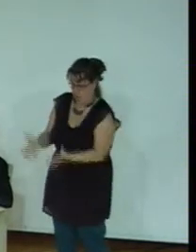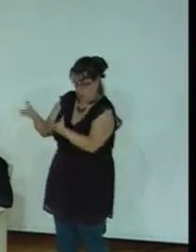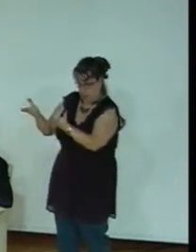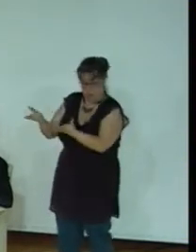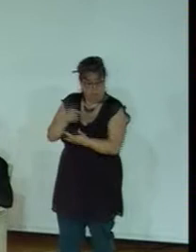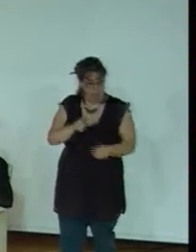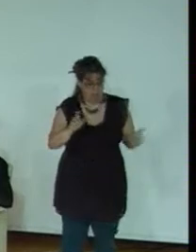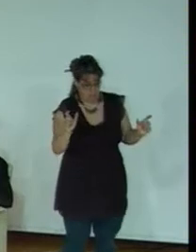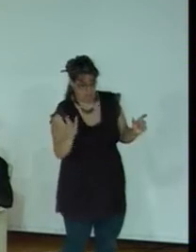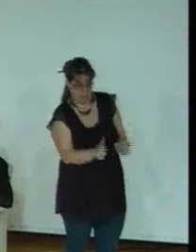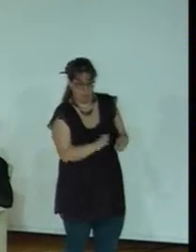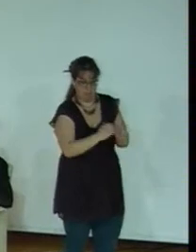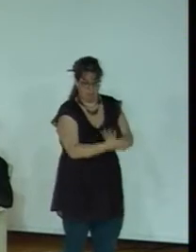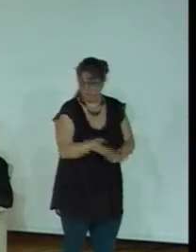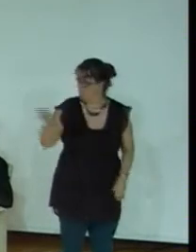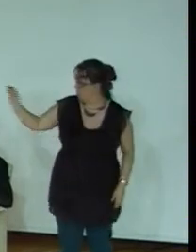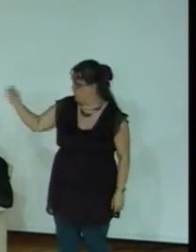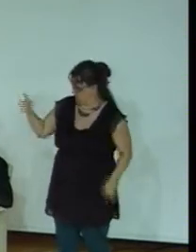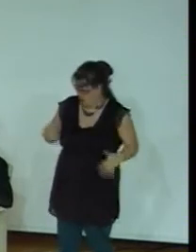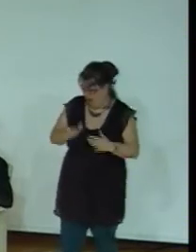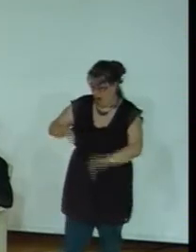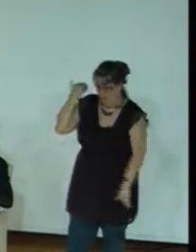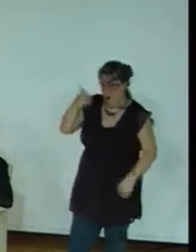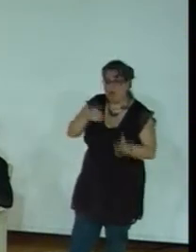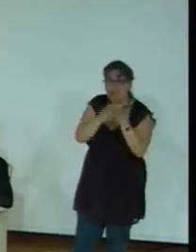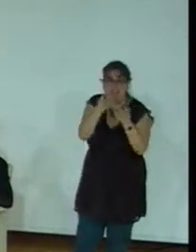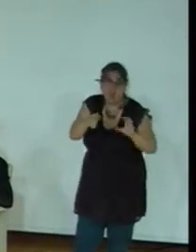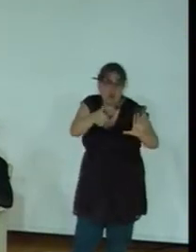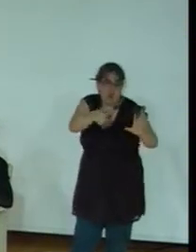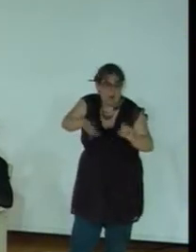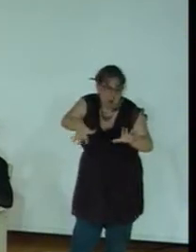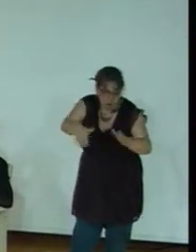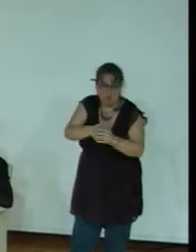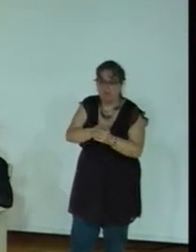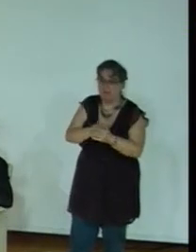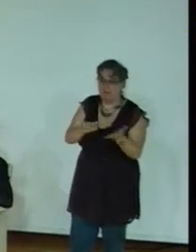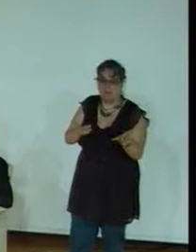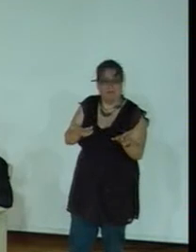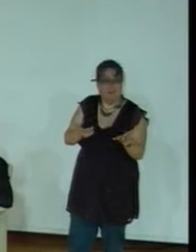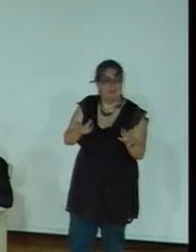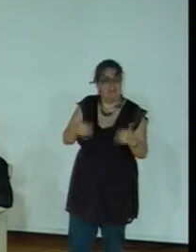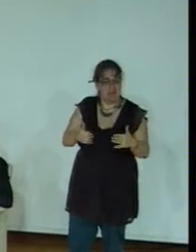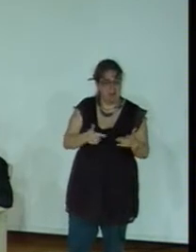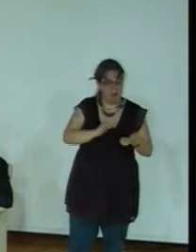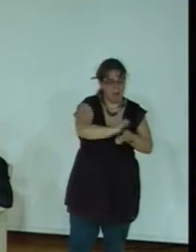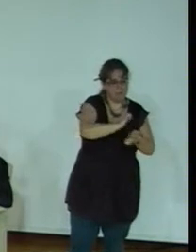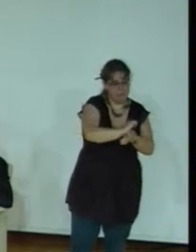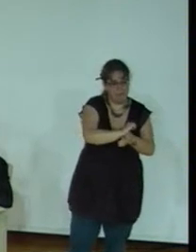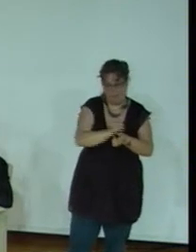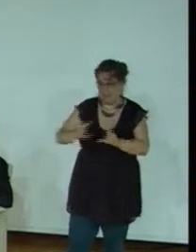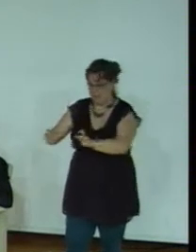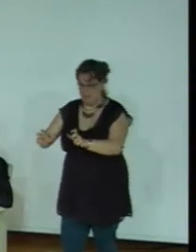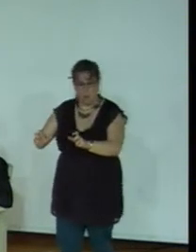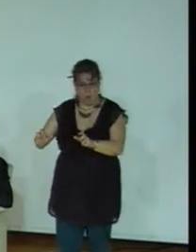le cas simplement déjà dans les années 60, où la presse papier, qui était à l'époque déjà sur le déclin, était libre, et où par contre la télévision